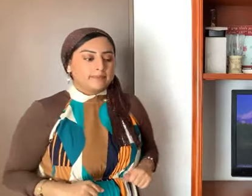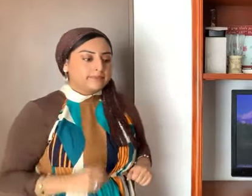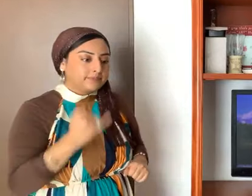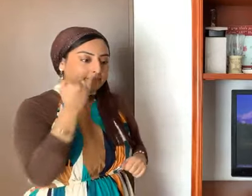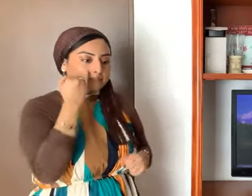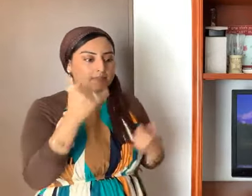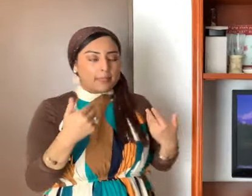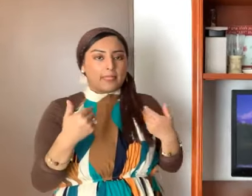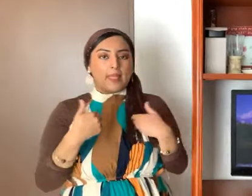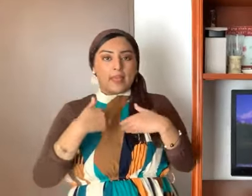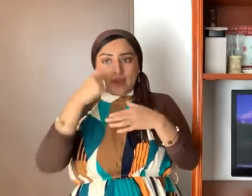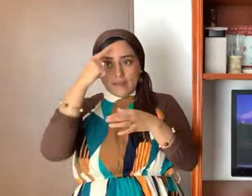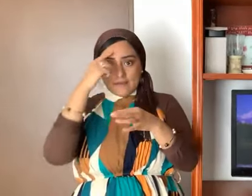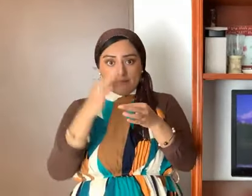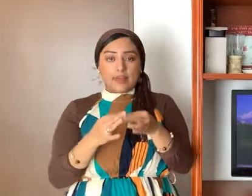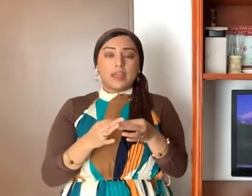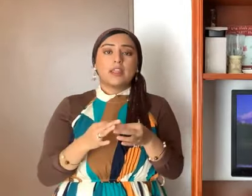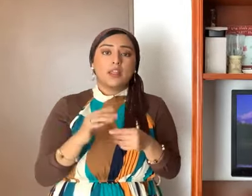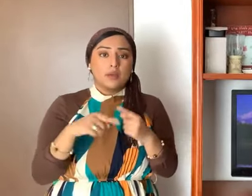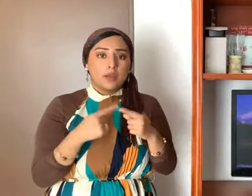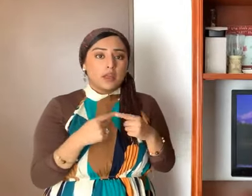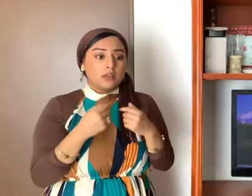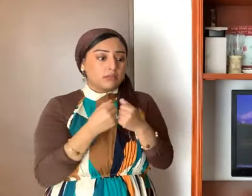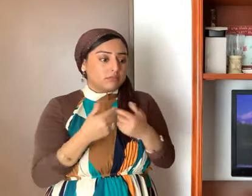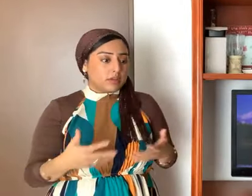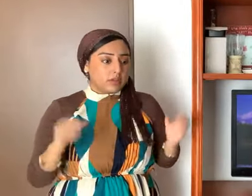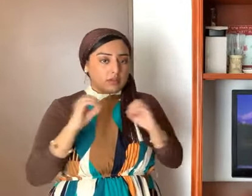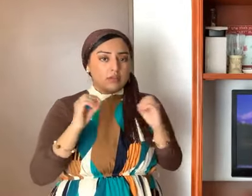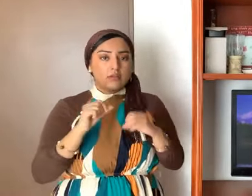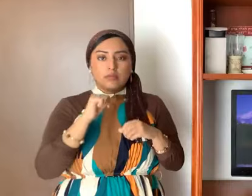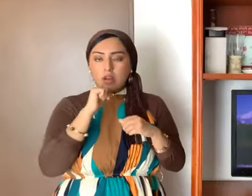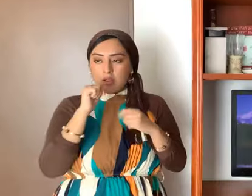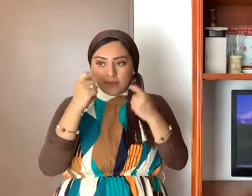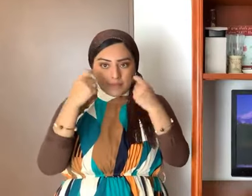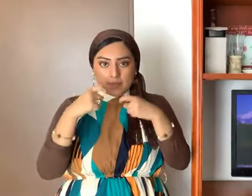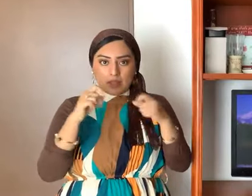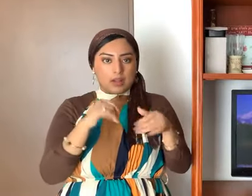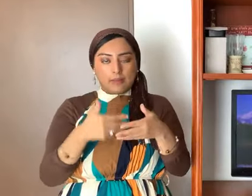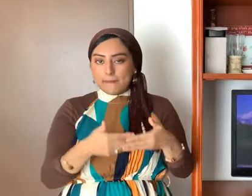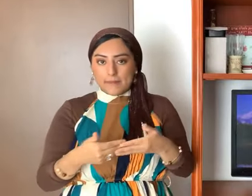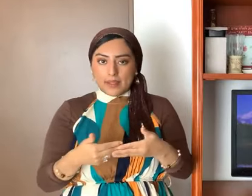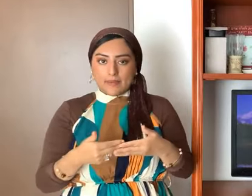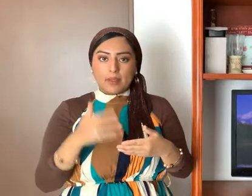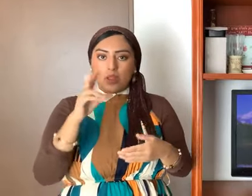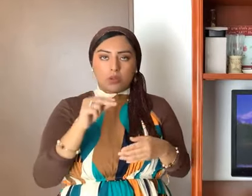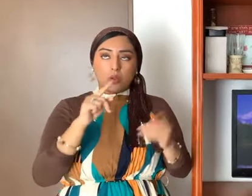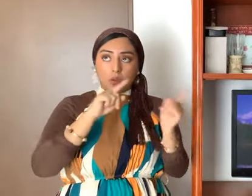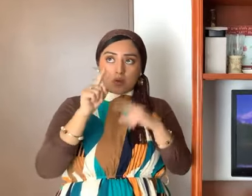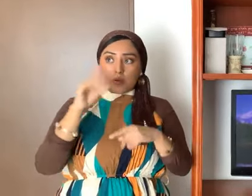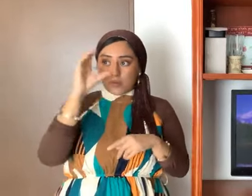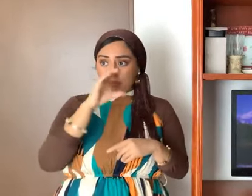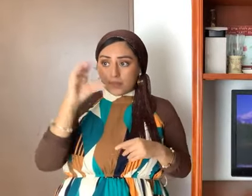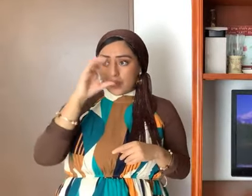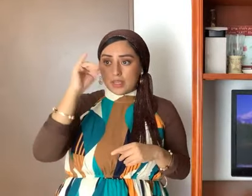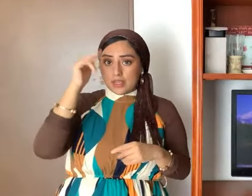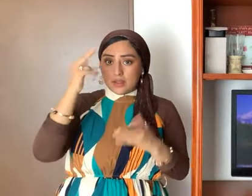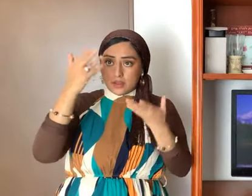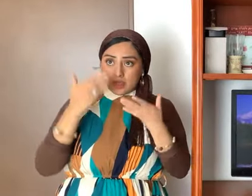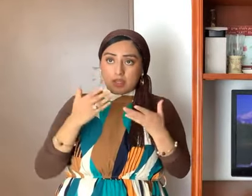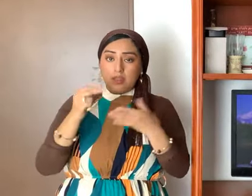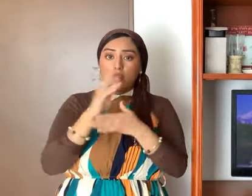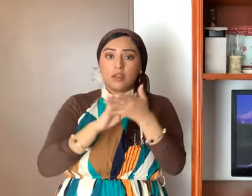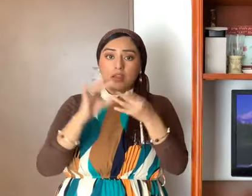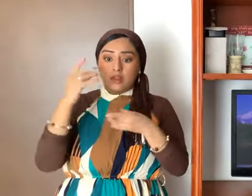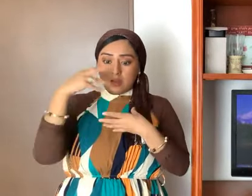tiene fe, cuando faltan las fuerzas, no se llora como bebé. se acude a Yahweh, quien da de su Ruach HaKodesh